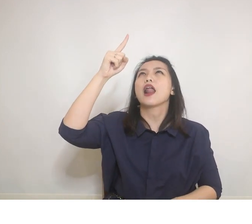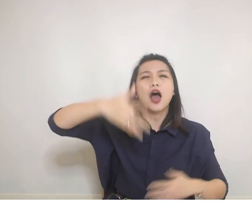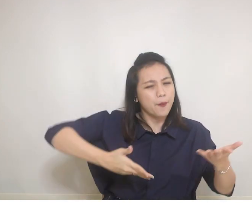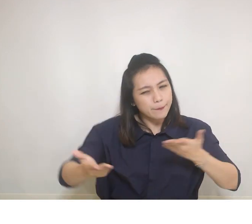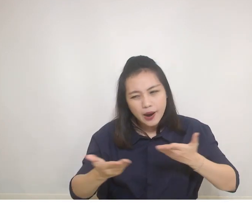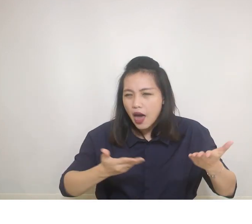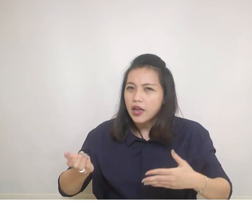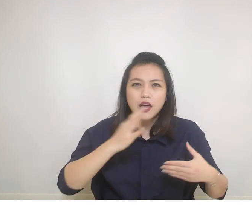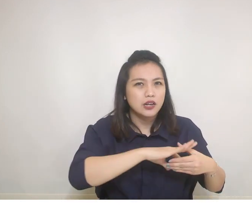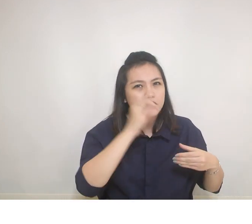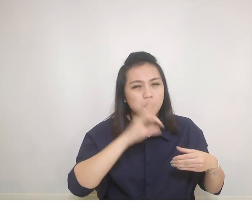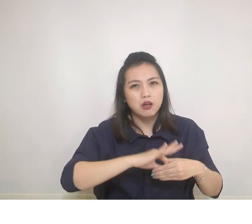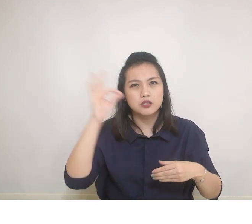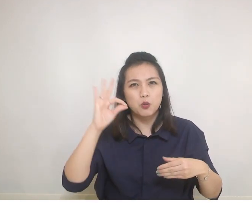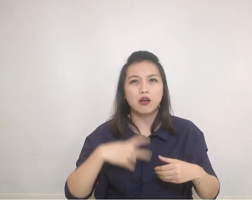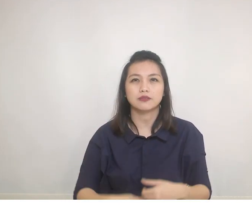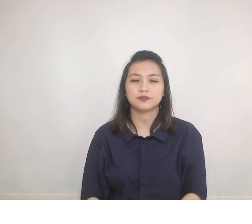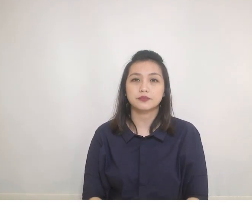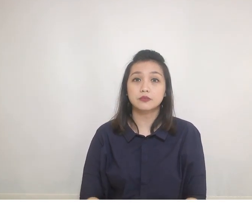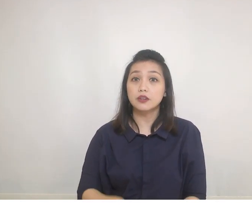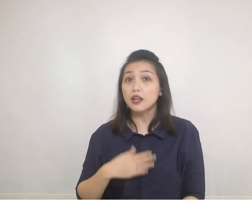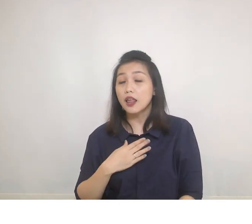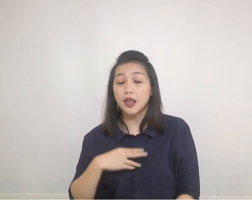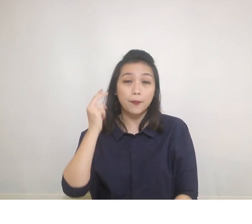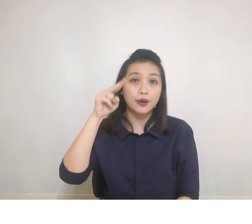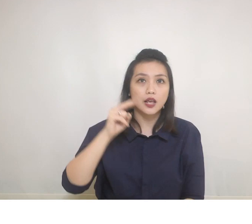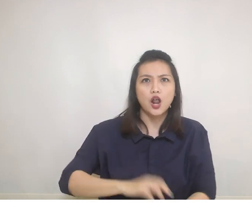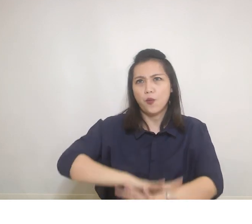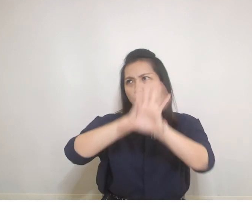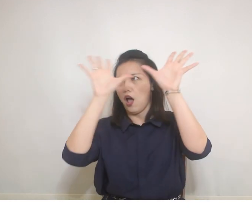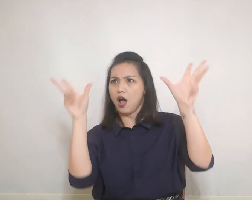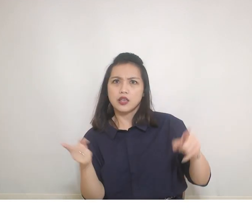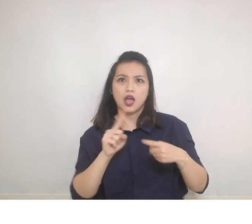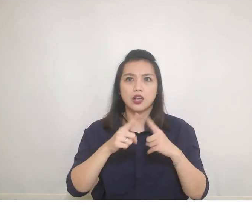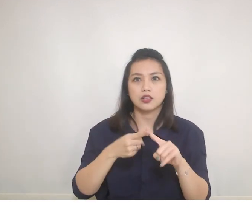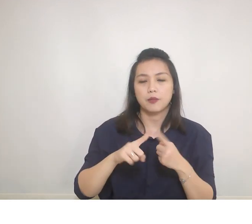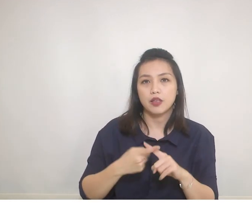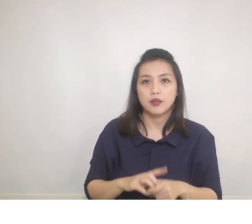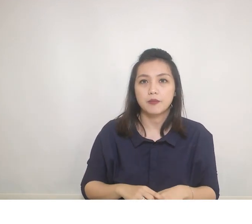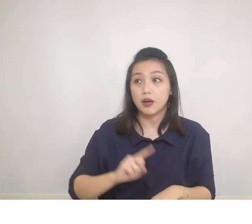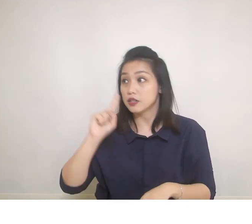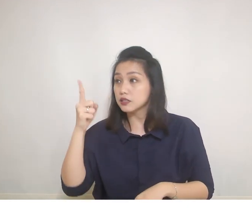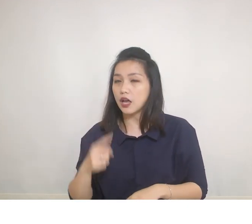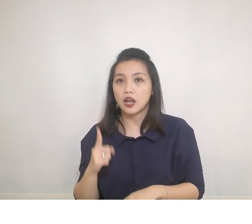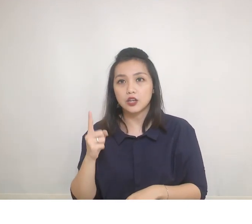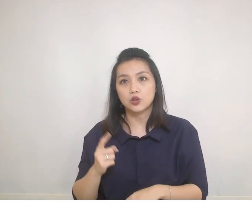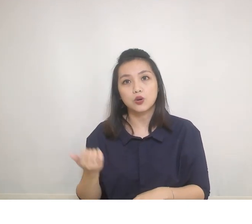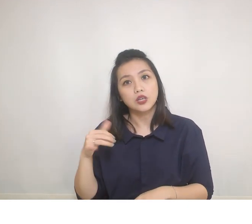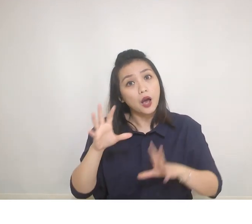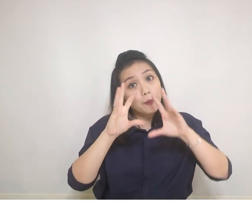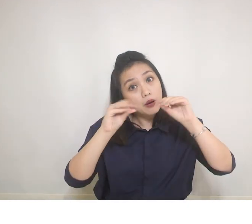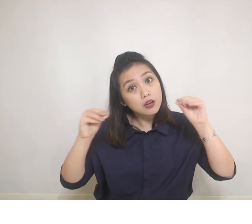kok bisa ya mereka mau seperti itunya gitu loh. Dan murni gitu loh, sampai melayani itu gak lihat-lihat